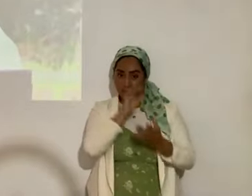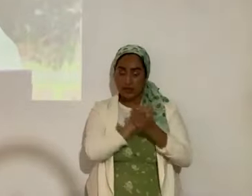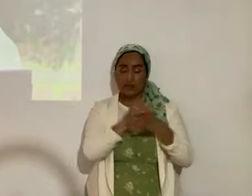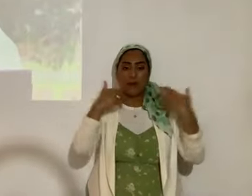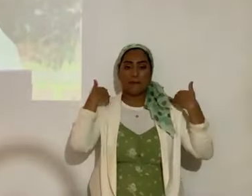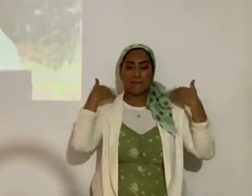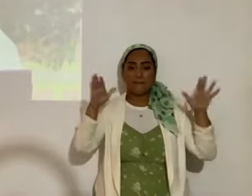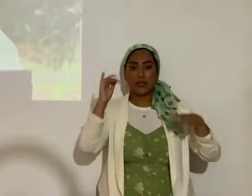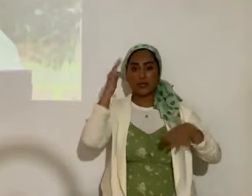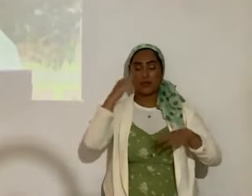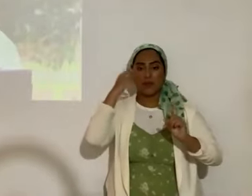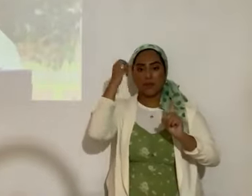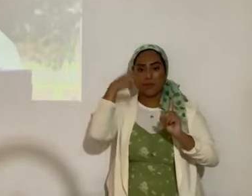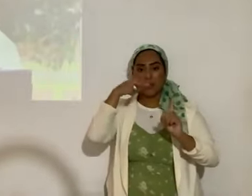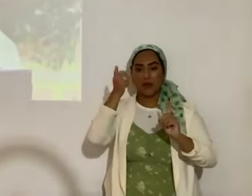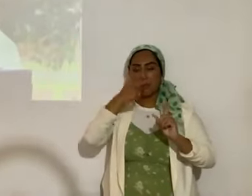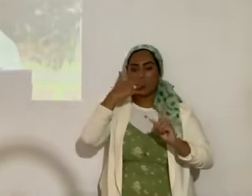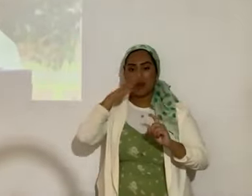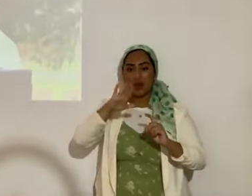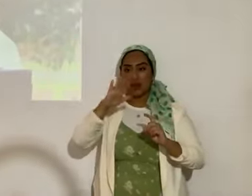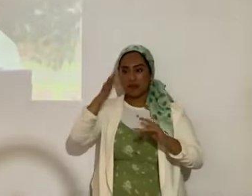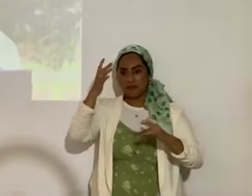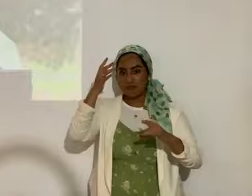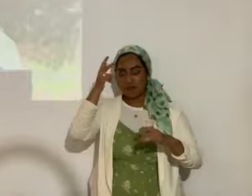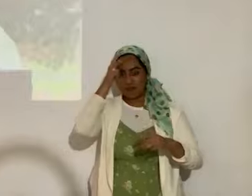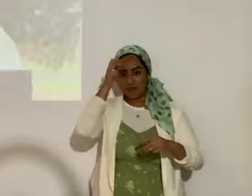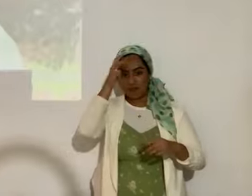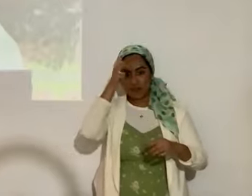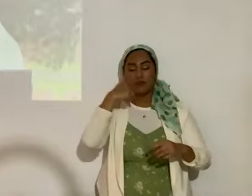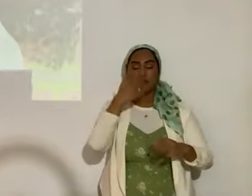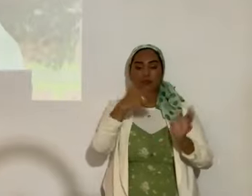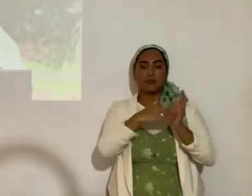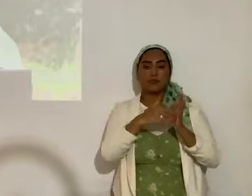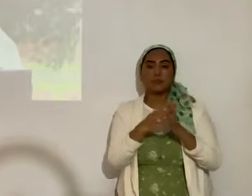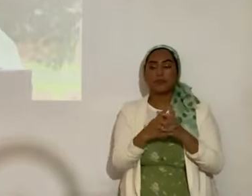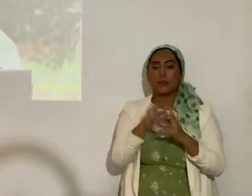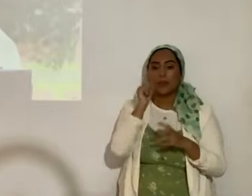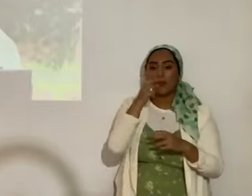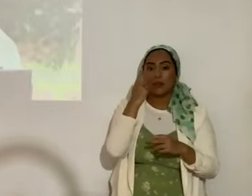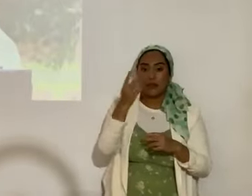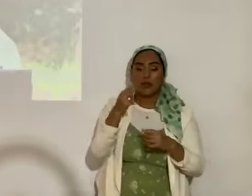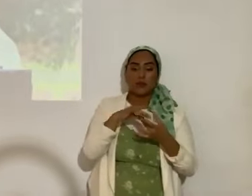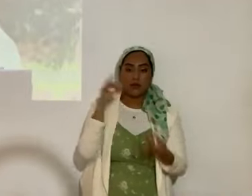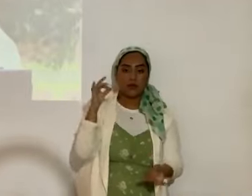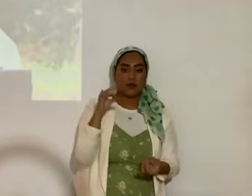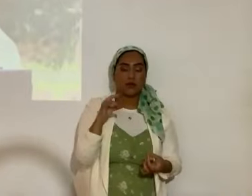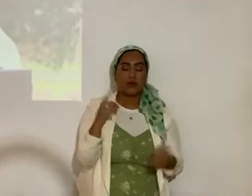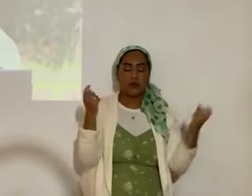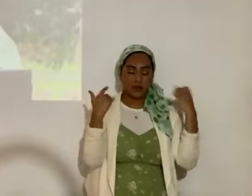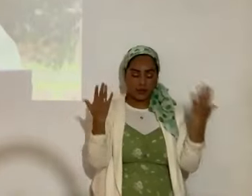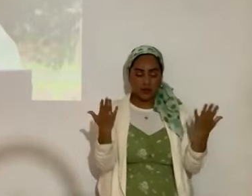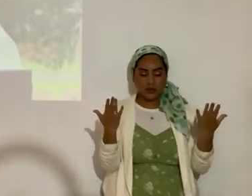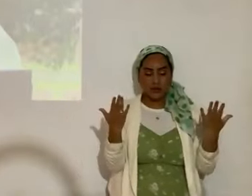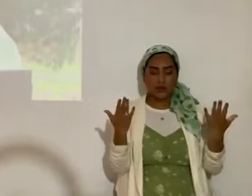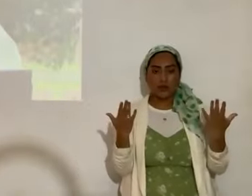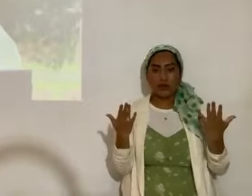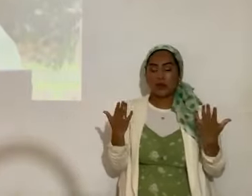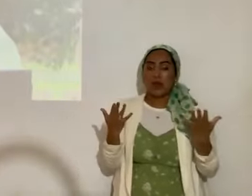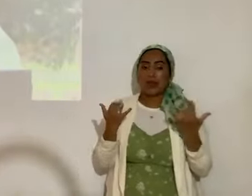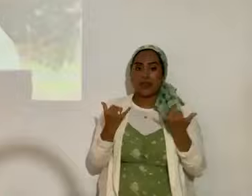los vencerán las huestes satánicas lo vuelvo a repetir tú ves en lo espiritual Aleluya ya ves